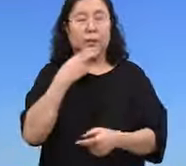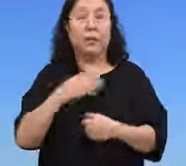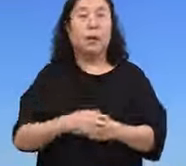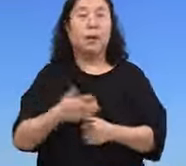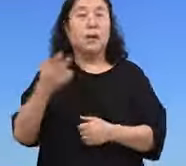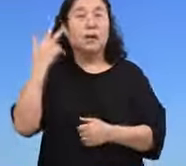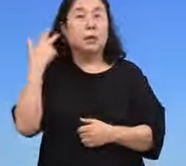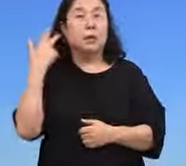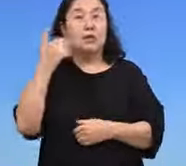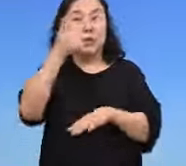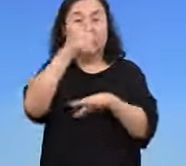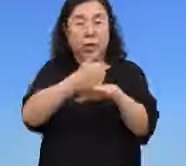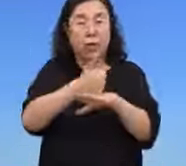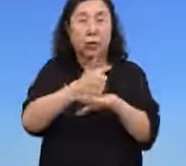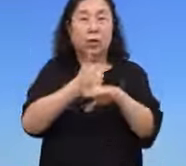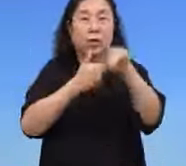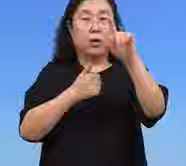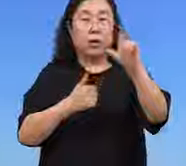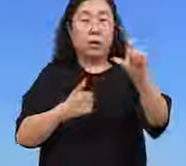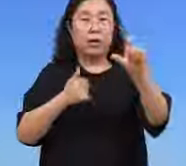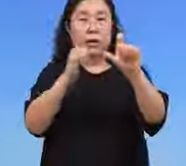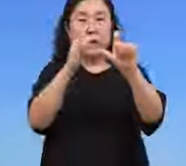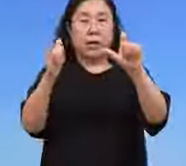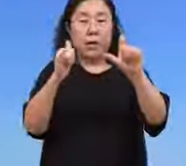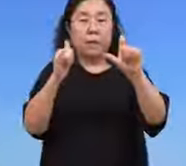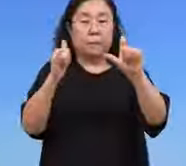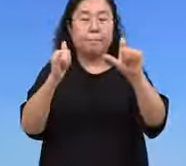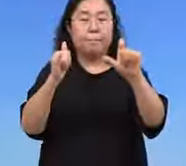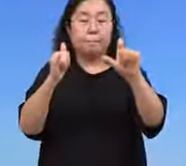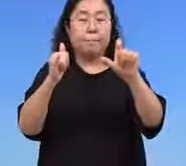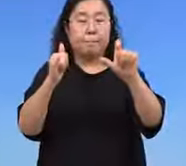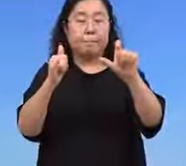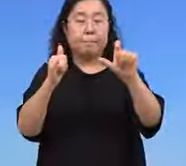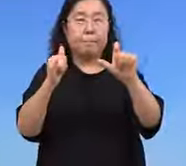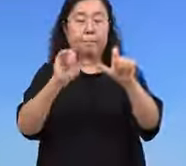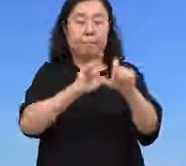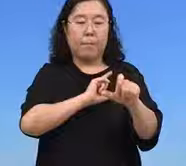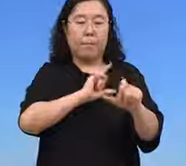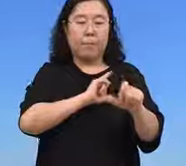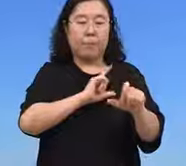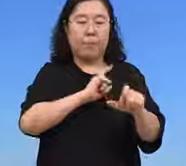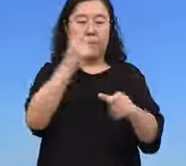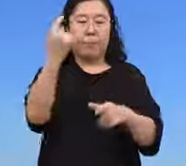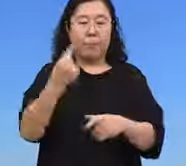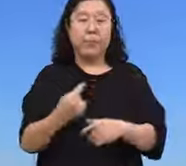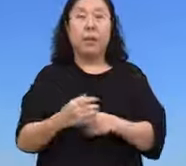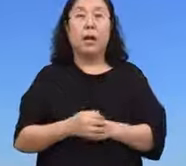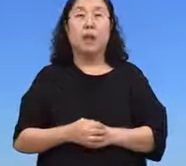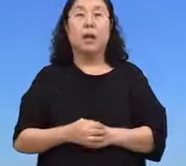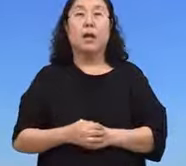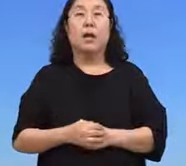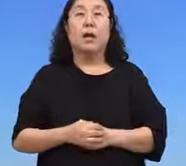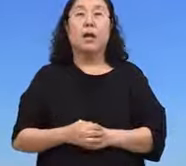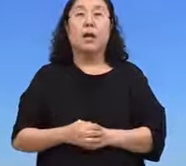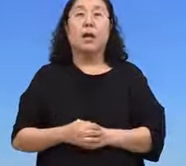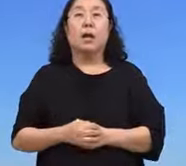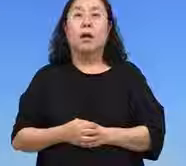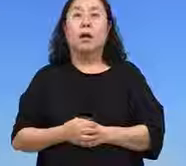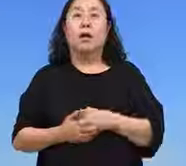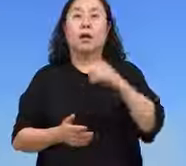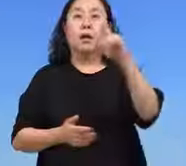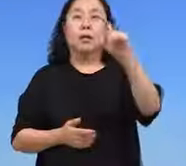지난주에 이제 최종 청구가 올라왔는데요, 제 생각에는 15명을